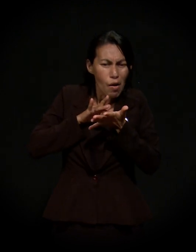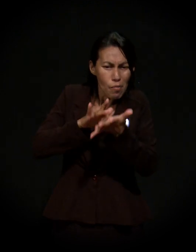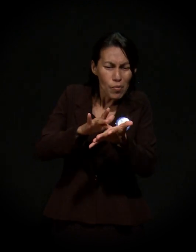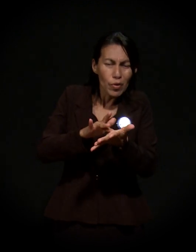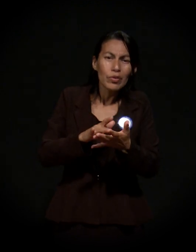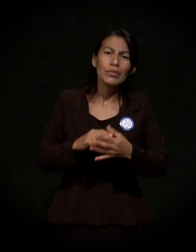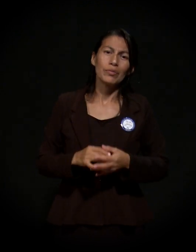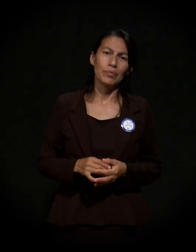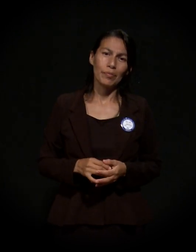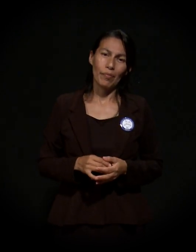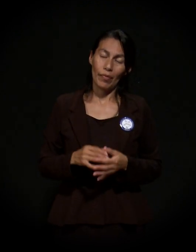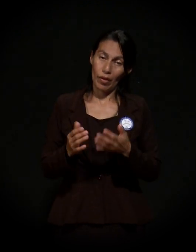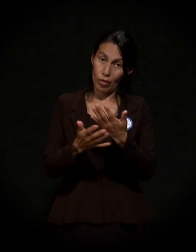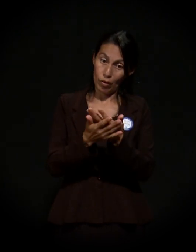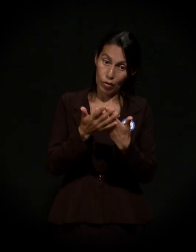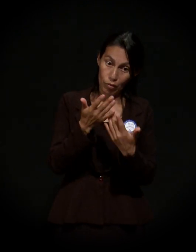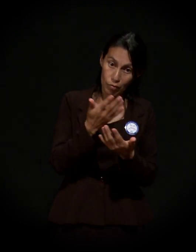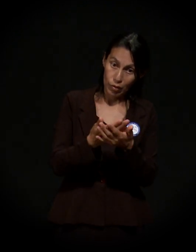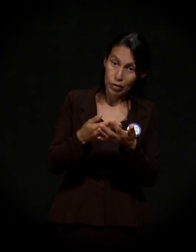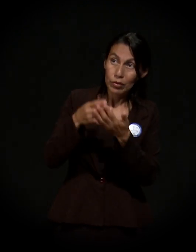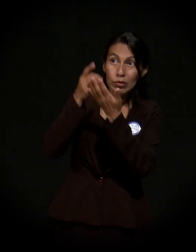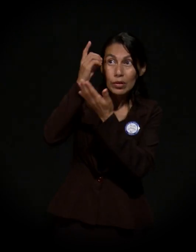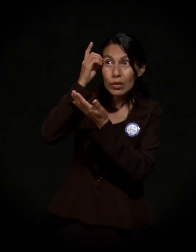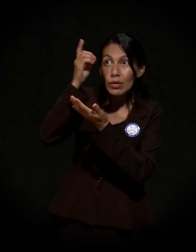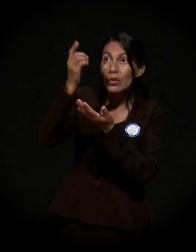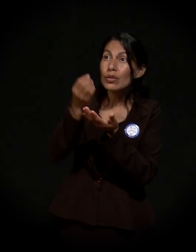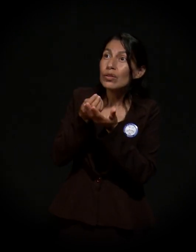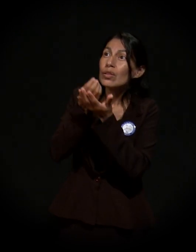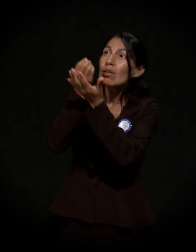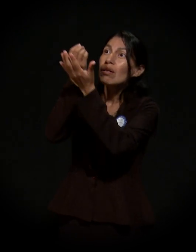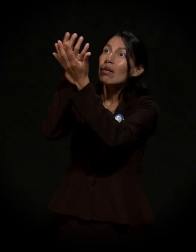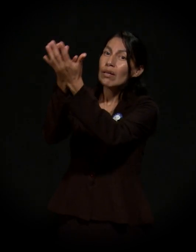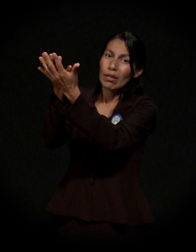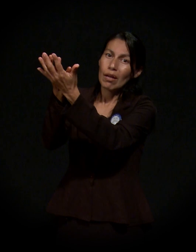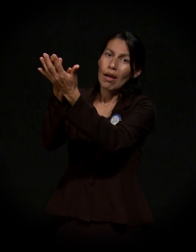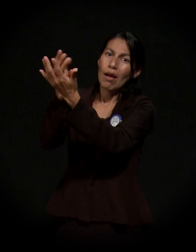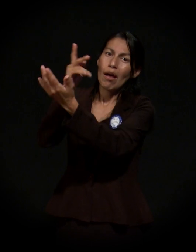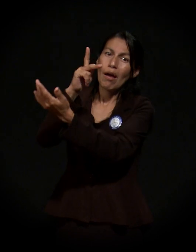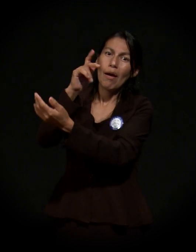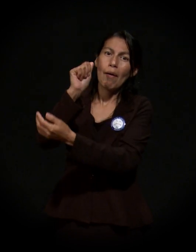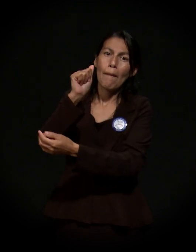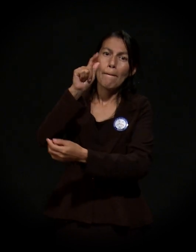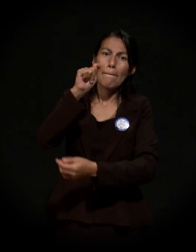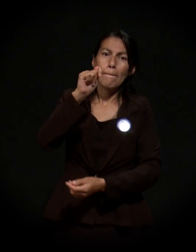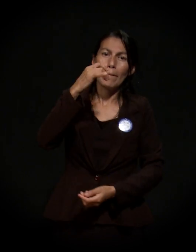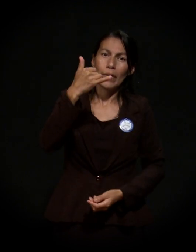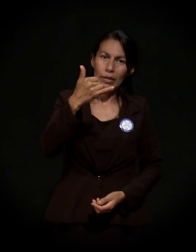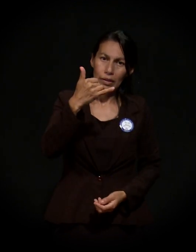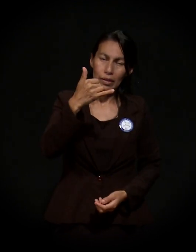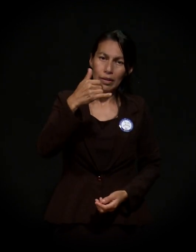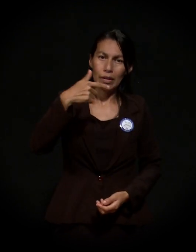apoyo. Debemos poner en las manos de Dios también a Patty Gutiérrez,